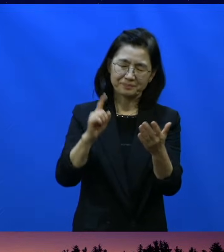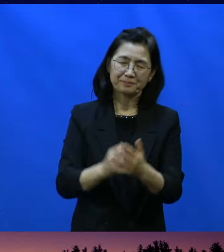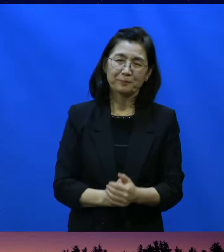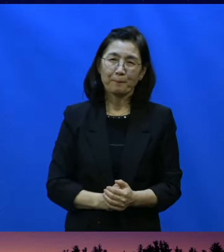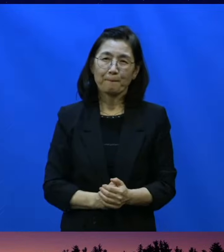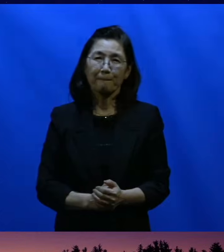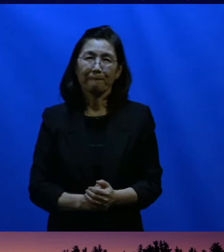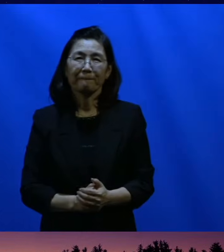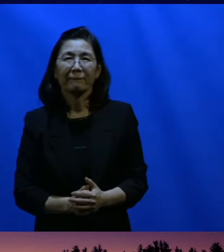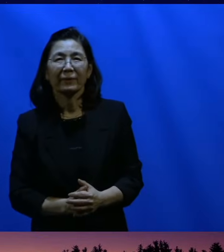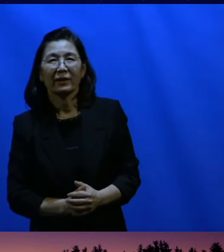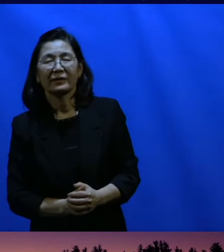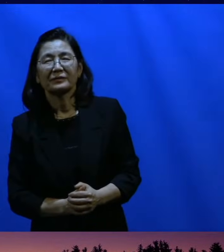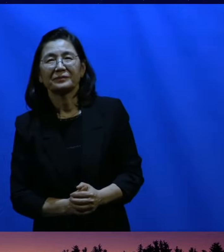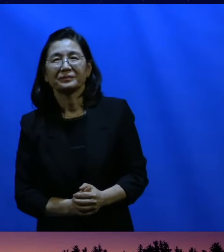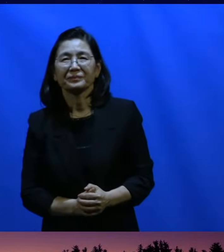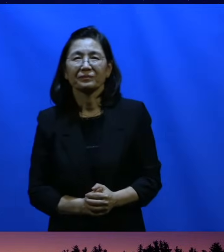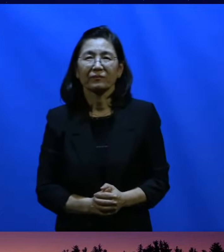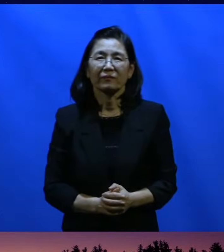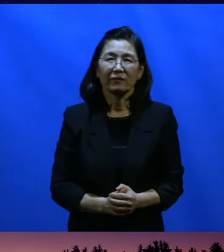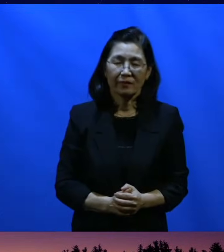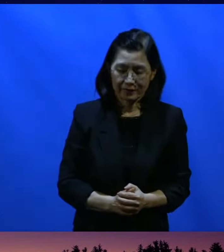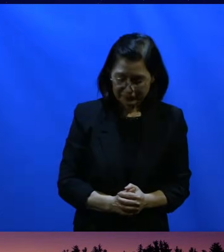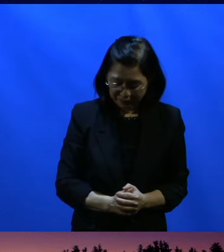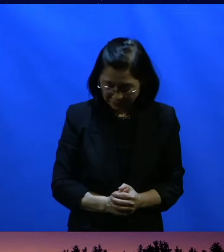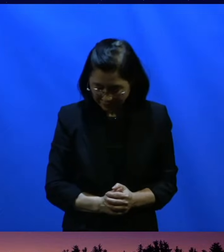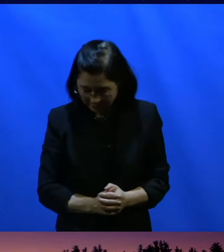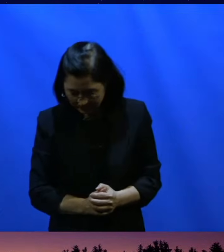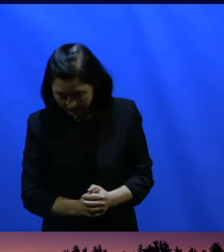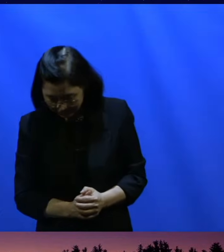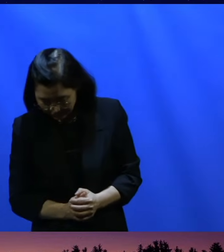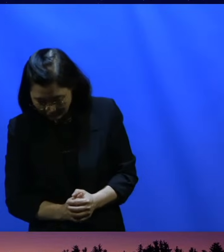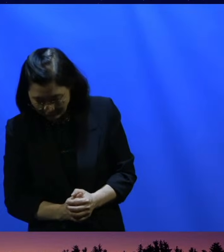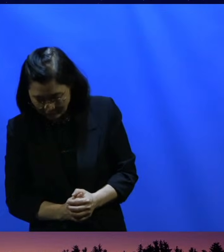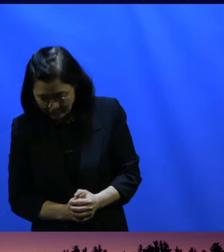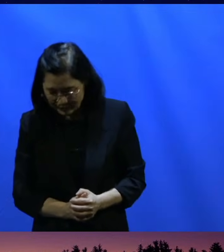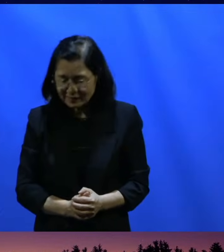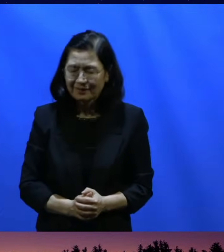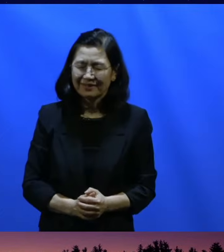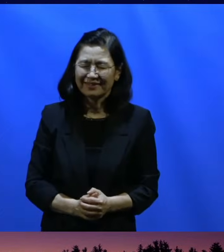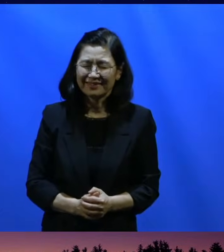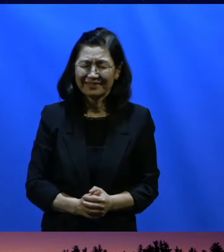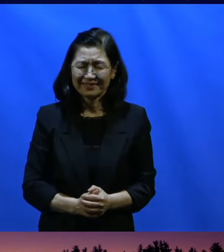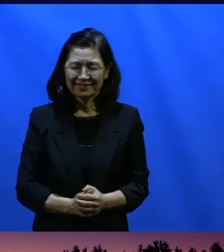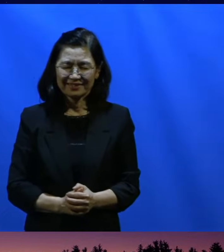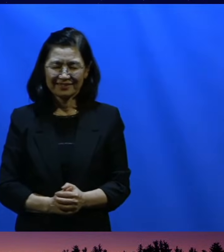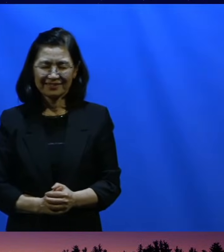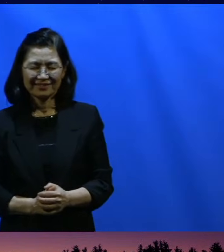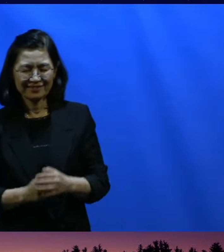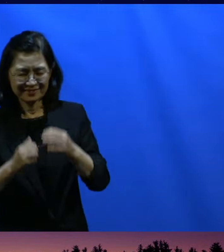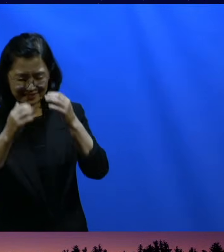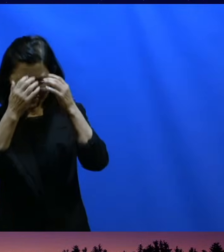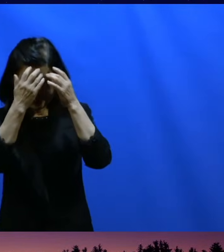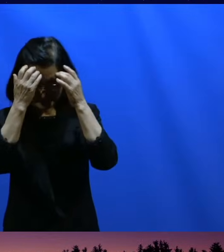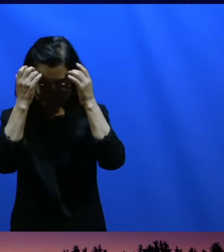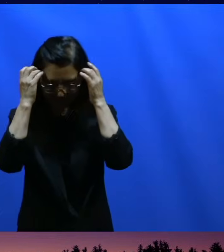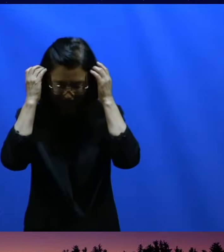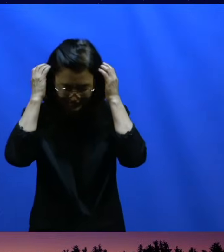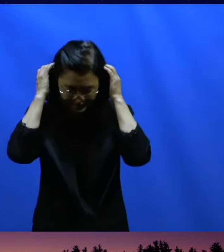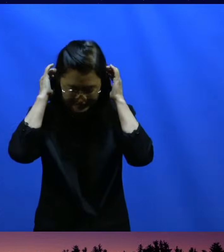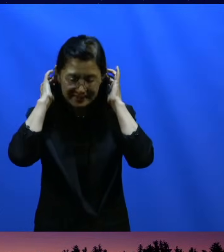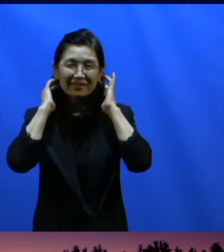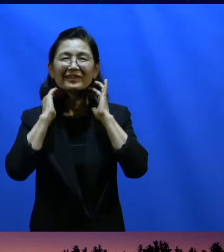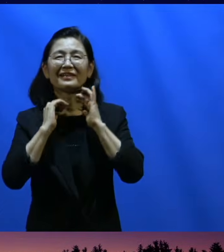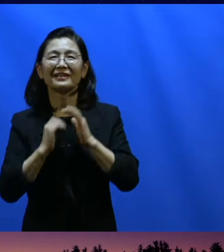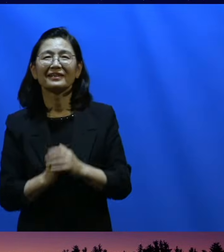기도하며 나아가도록 하겠습니다. 61장. 이제 잠이 좀 오죠? 여러분, 저는 설교하는 이제 눈이 좀 감겨요. 11시 18분 큰일